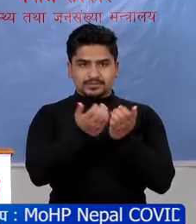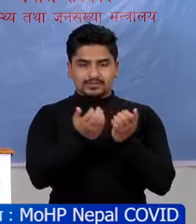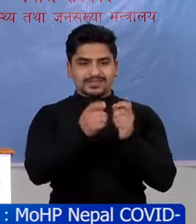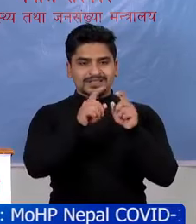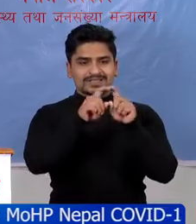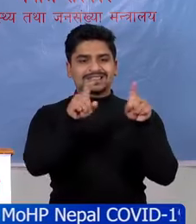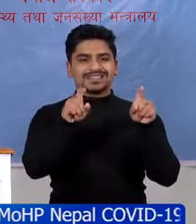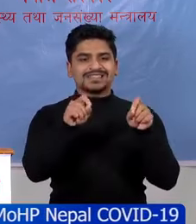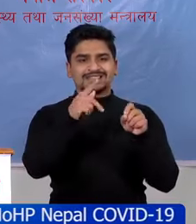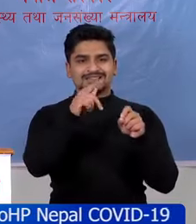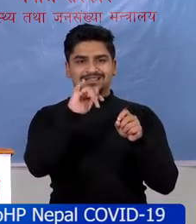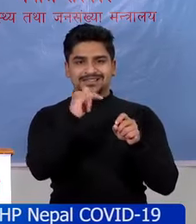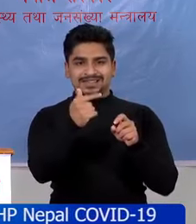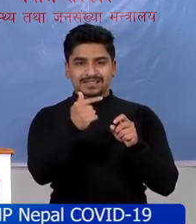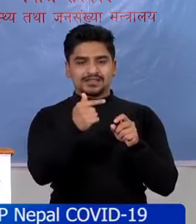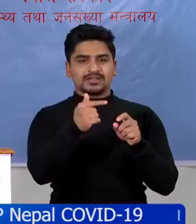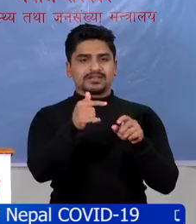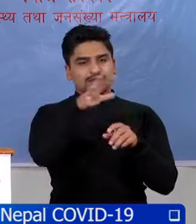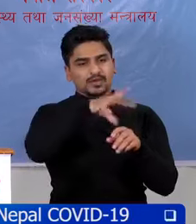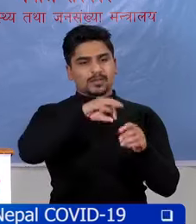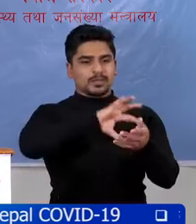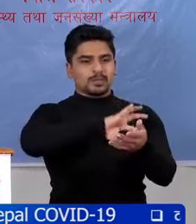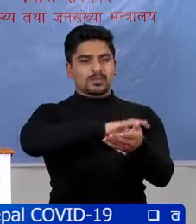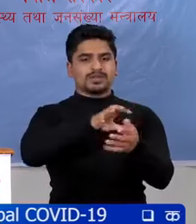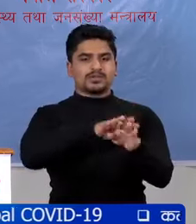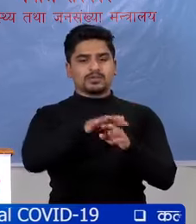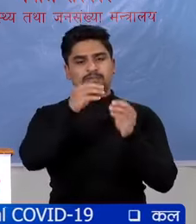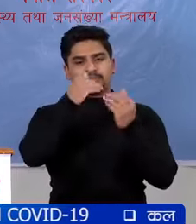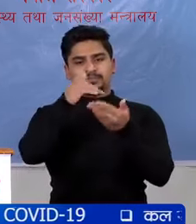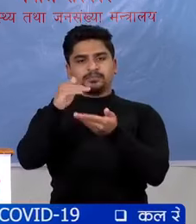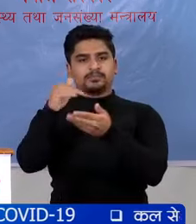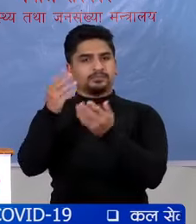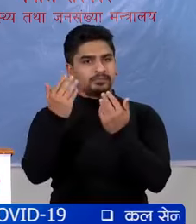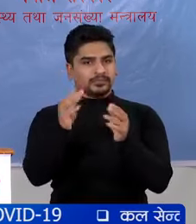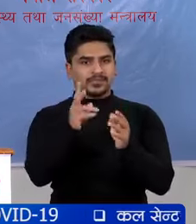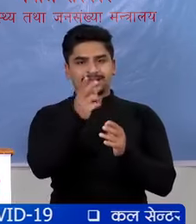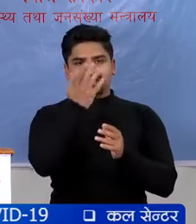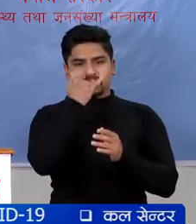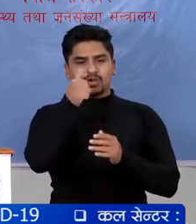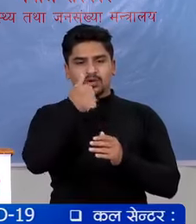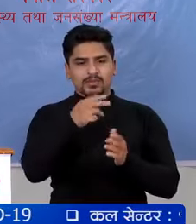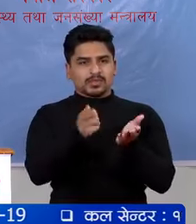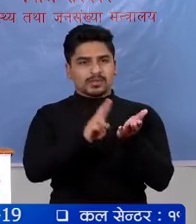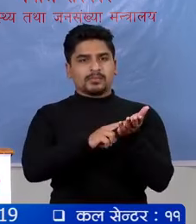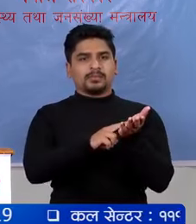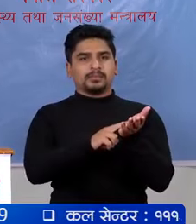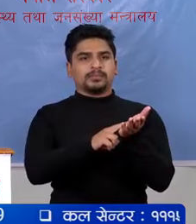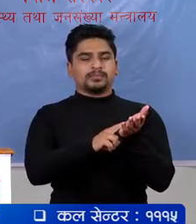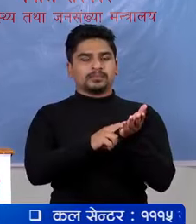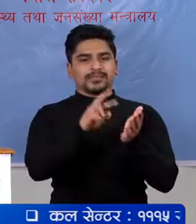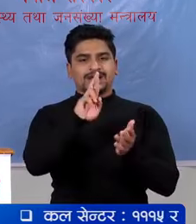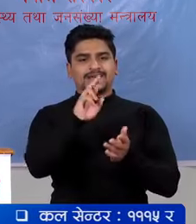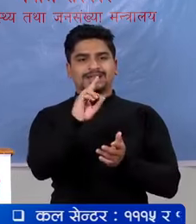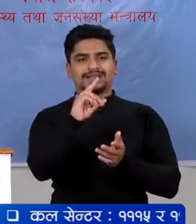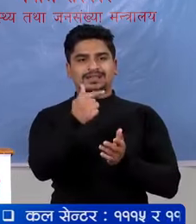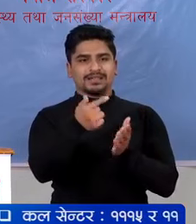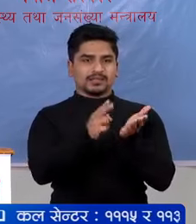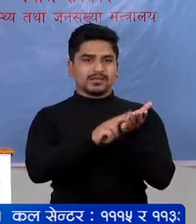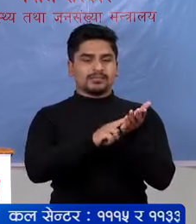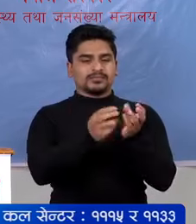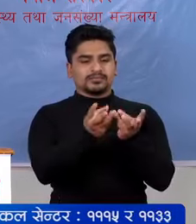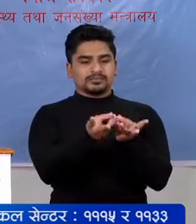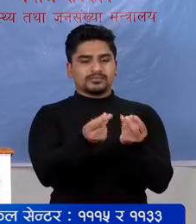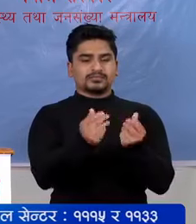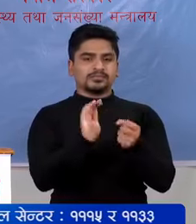कीट हरू आमिले दे सबय जसो प्रदेश अरू मां पुराई सके का छबुआ तेसकारण ले अब अजब बड़ी रैपिड ड्याग्नोस्टिक कीट को